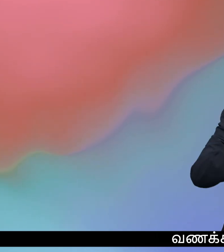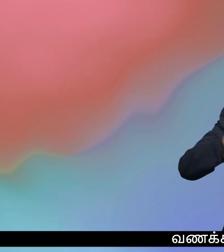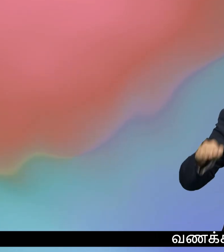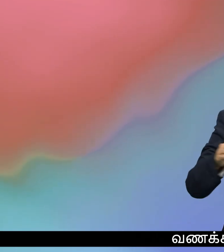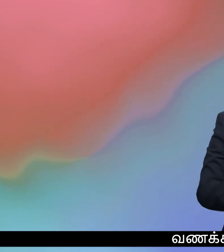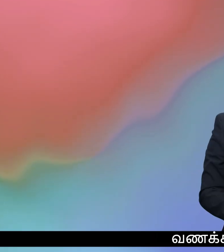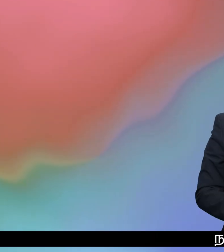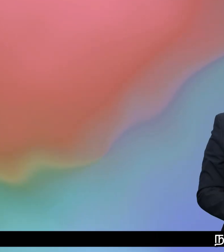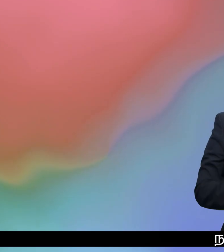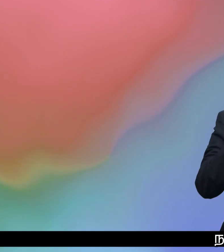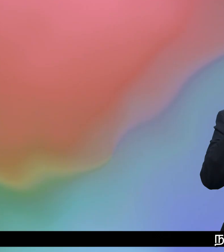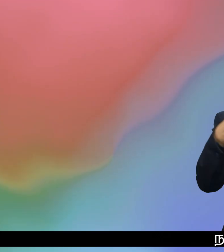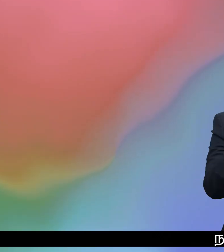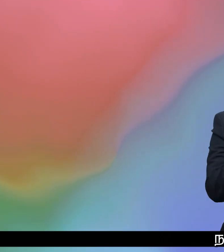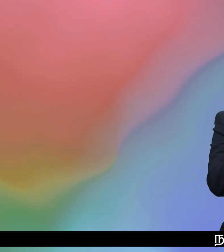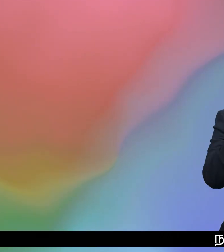மாணவ செல்வங்களே, நான்